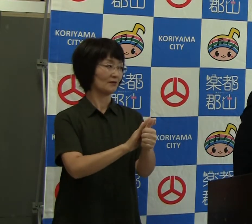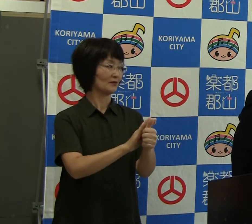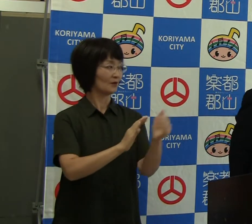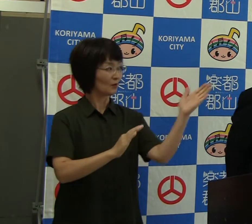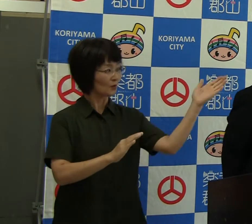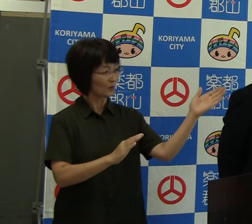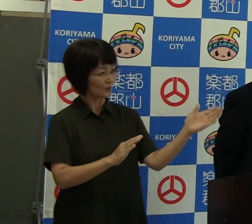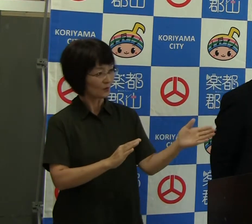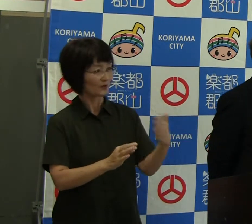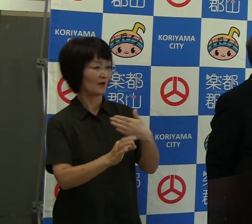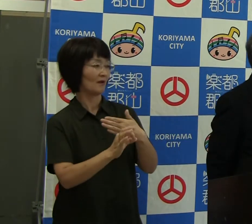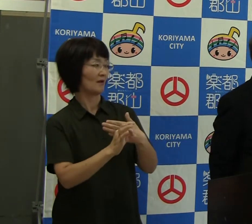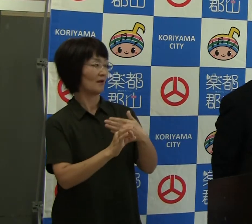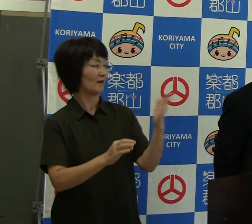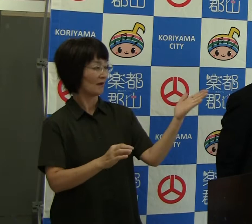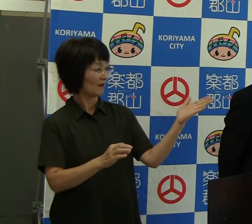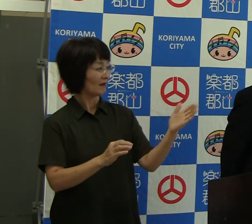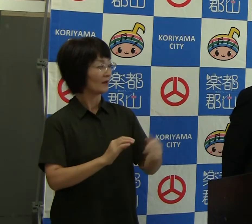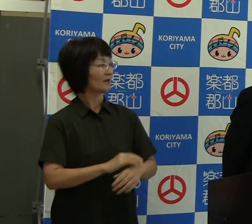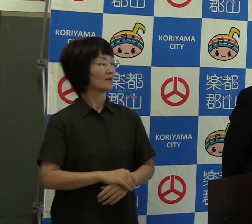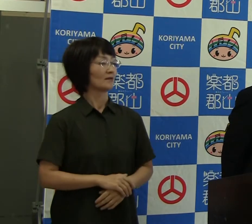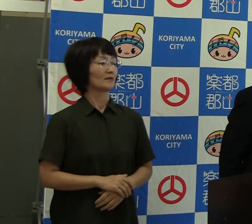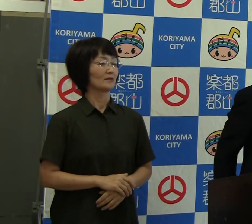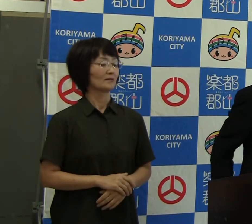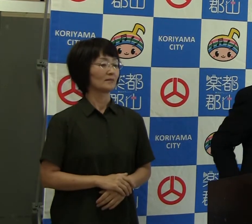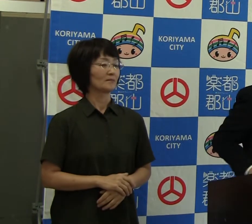感じでございます。それから